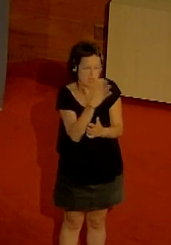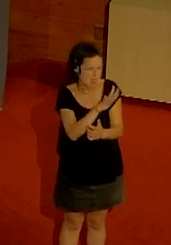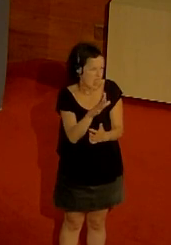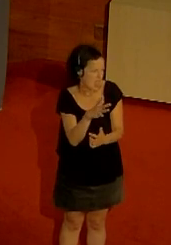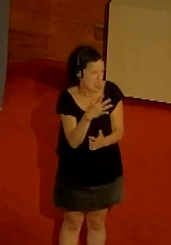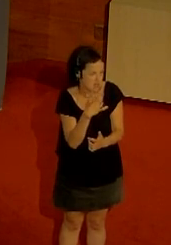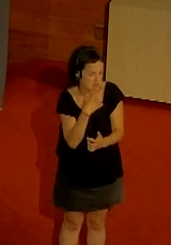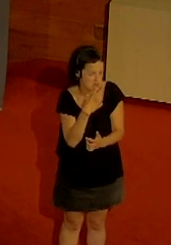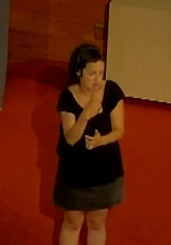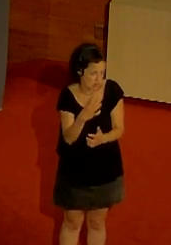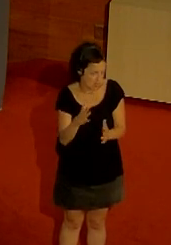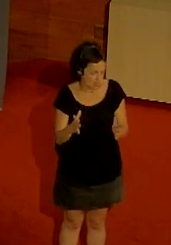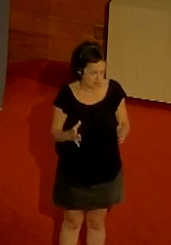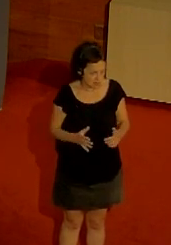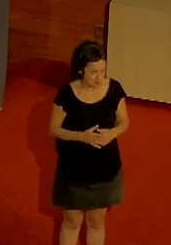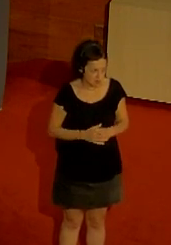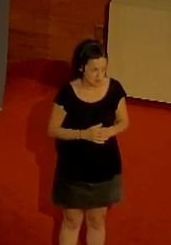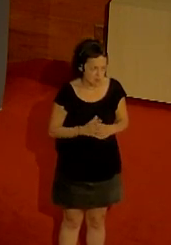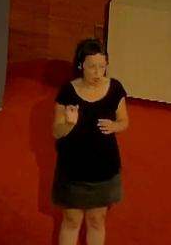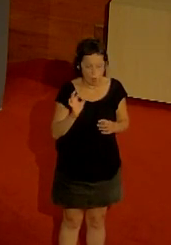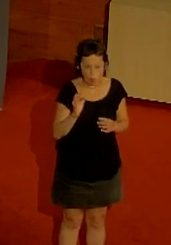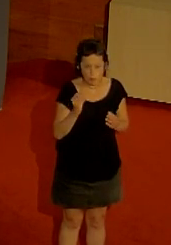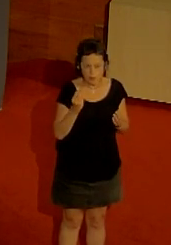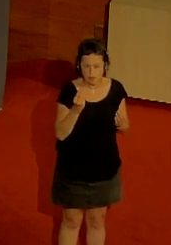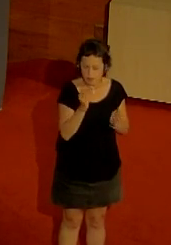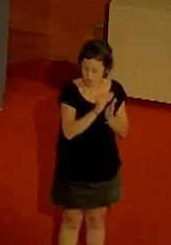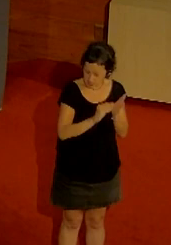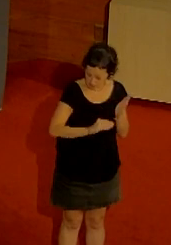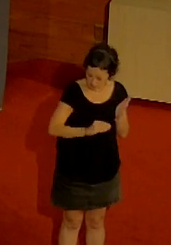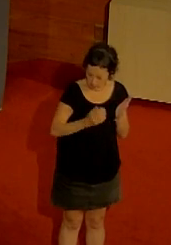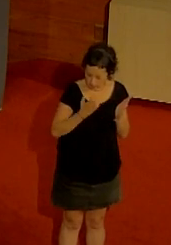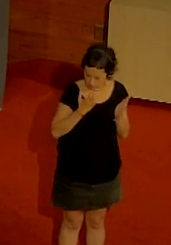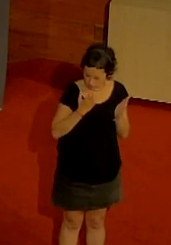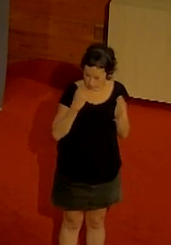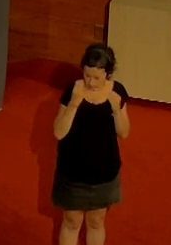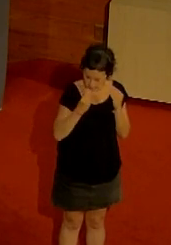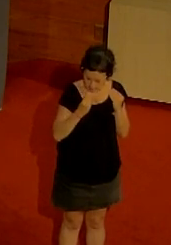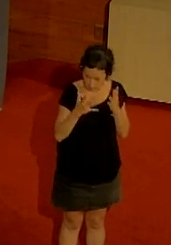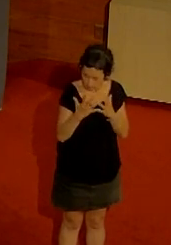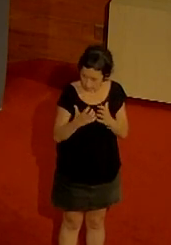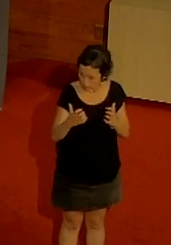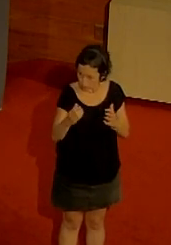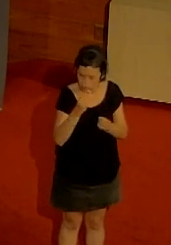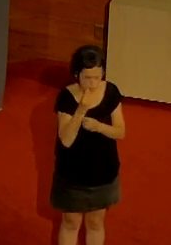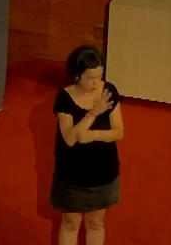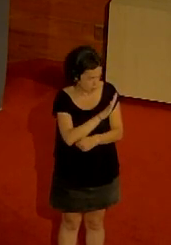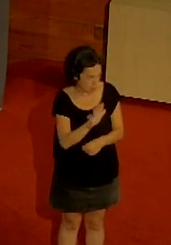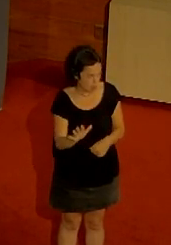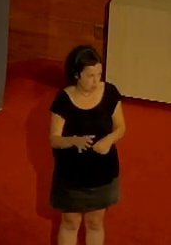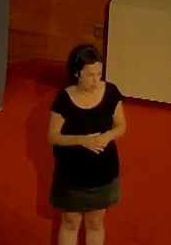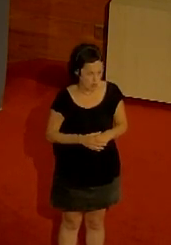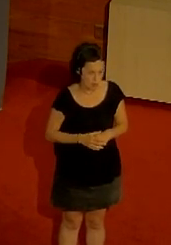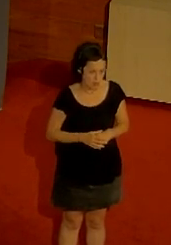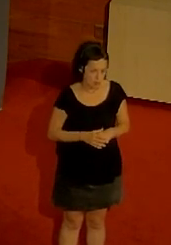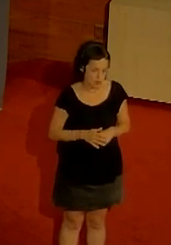Sí, escribir pensando que sí, que público es ideal, ¿no? Que es una especie de imperativo